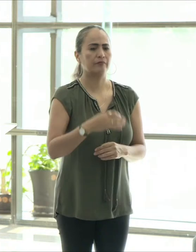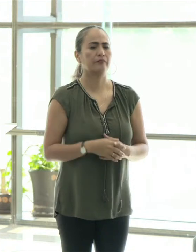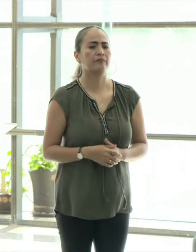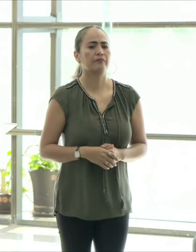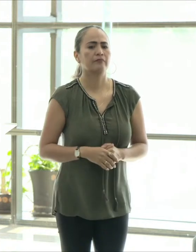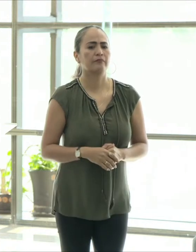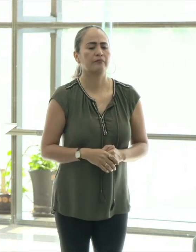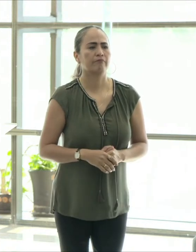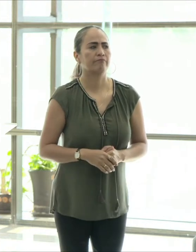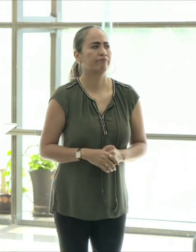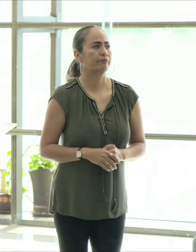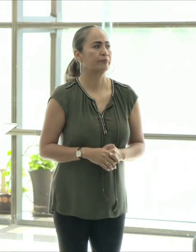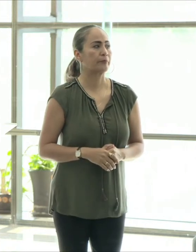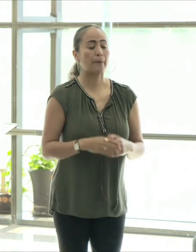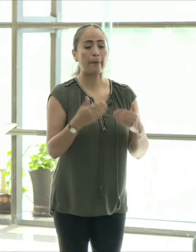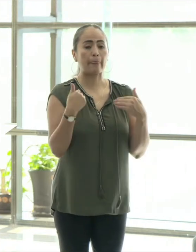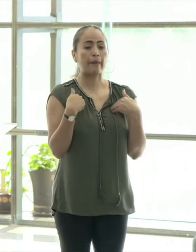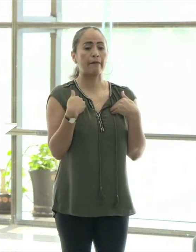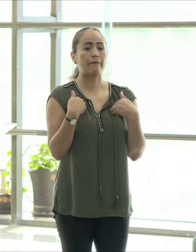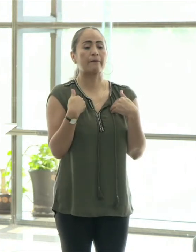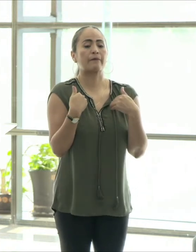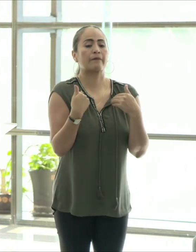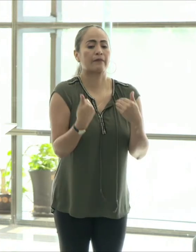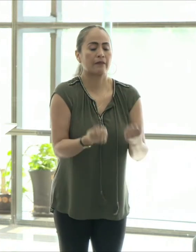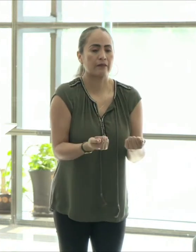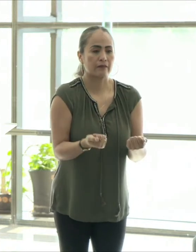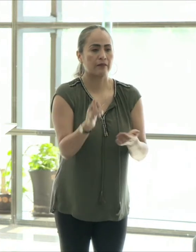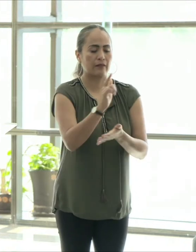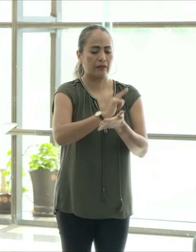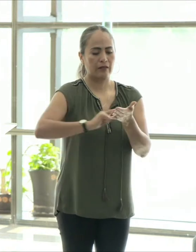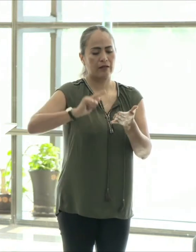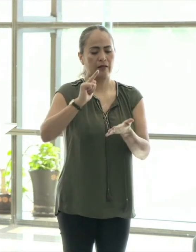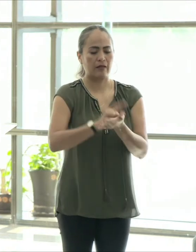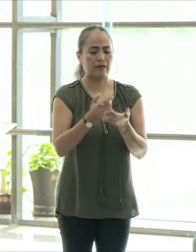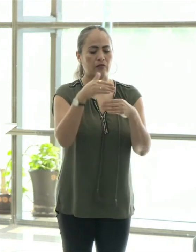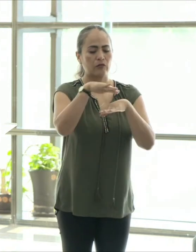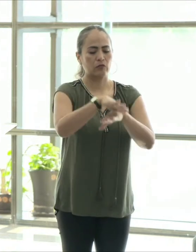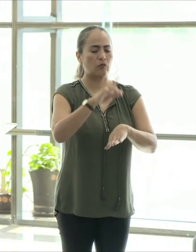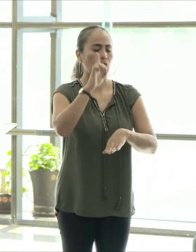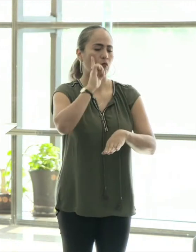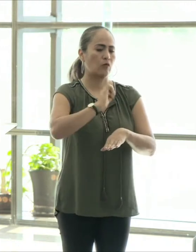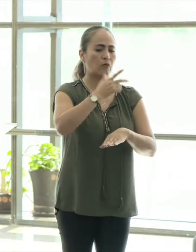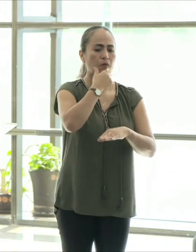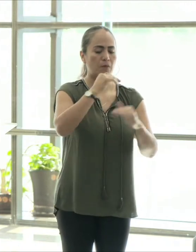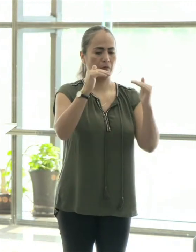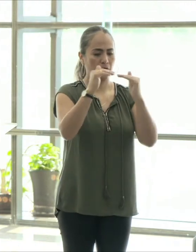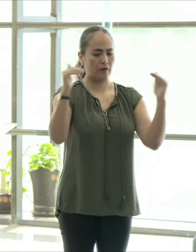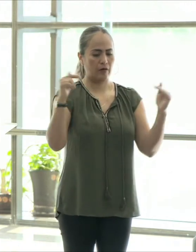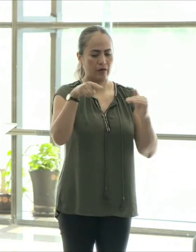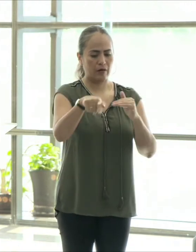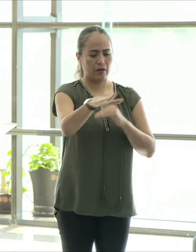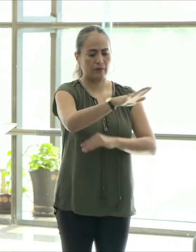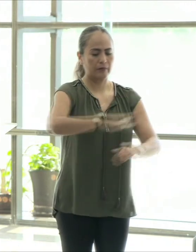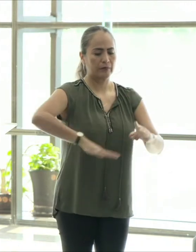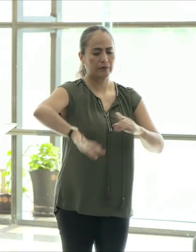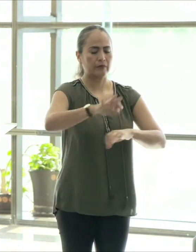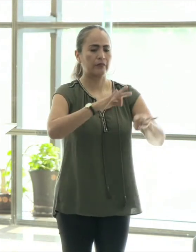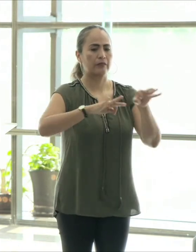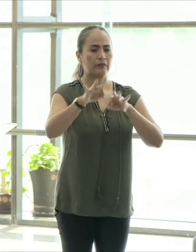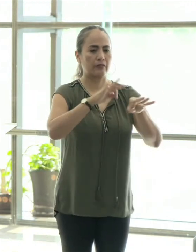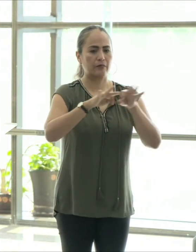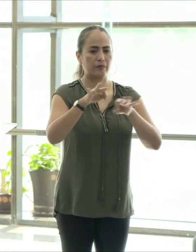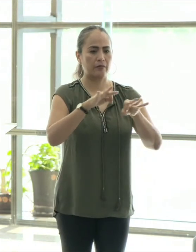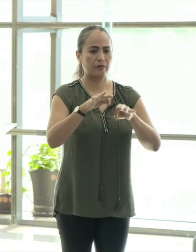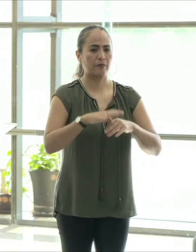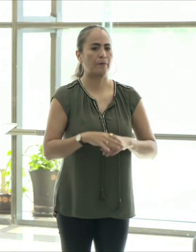de comprender lo que se establece no las principales leyes en materia de igualdad de género en el mercado laboral en nuestro país y